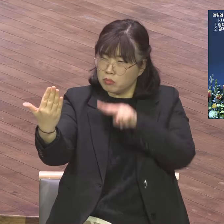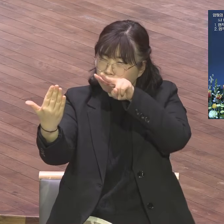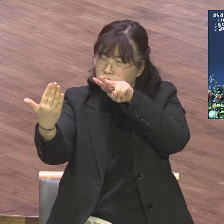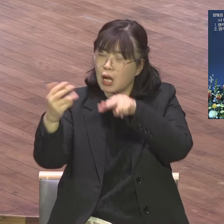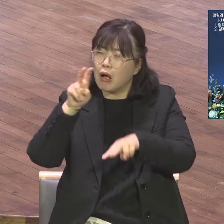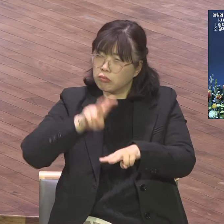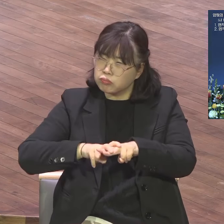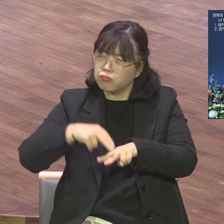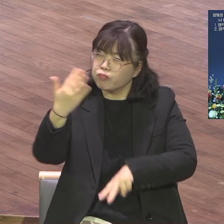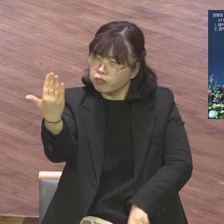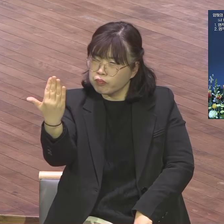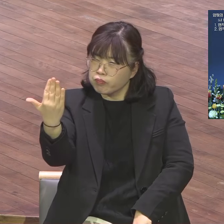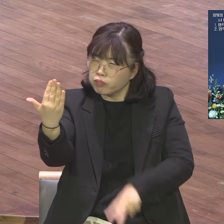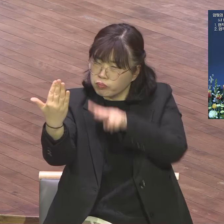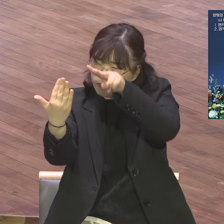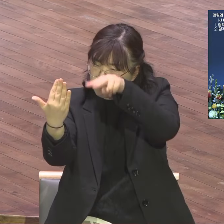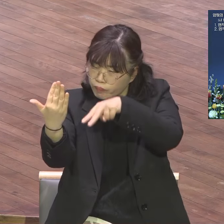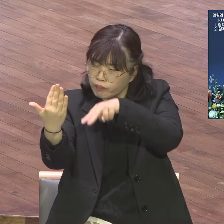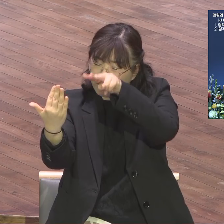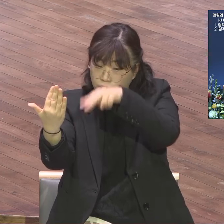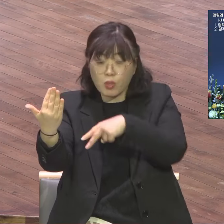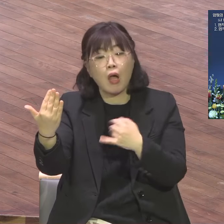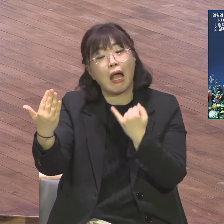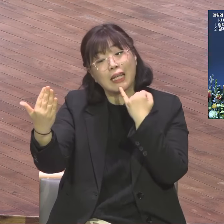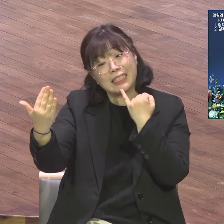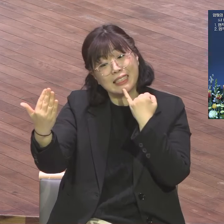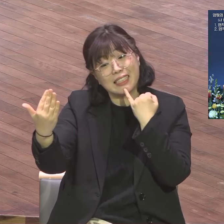기도하시라고 언약 기도문을 드렸습니다.